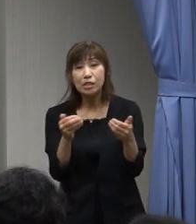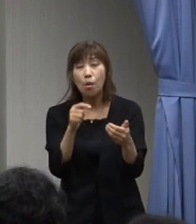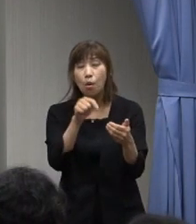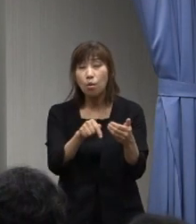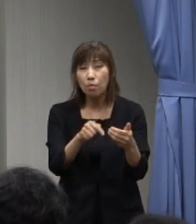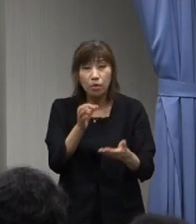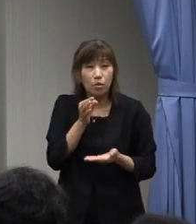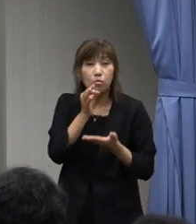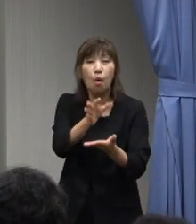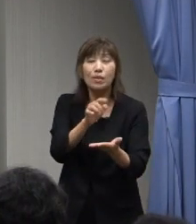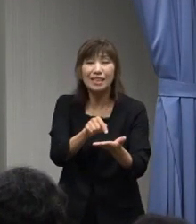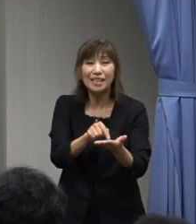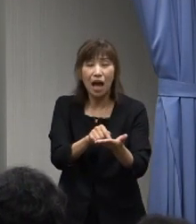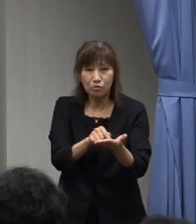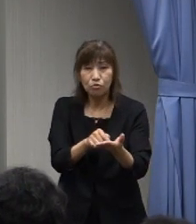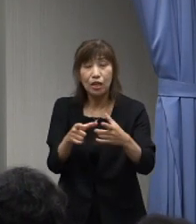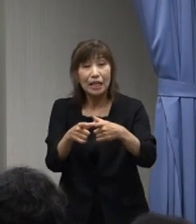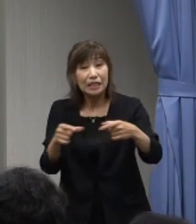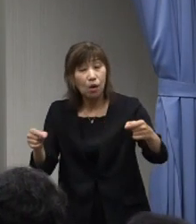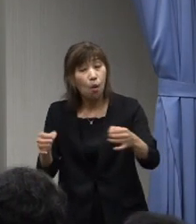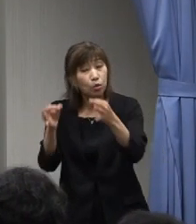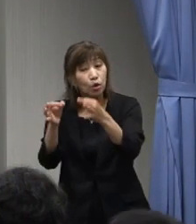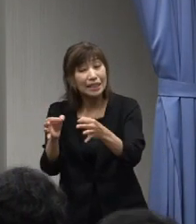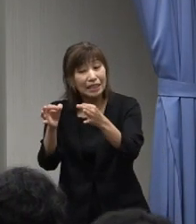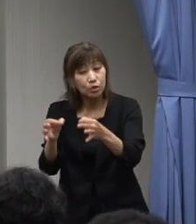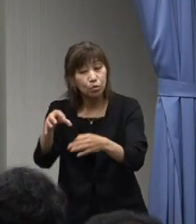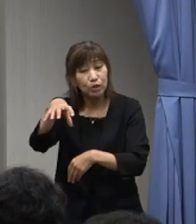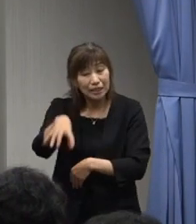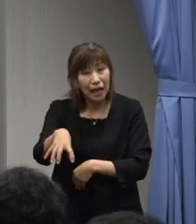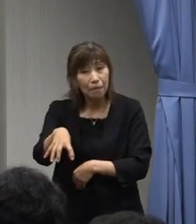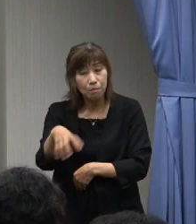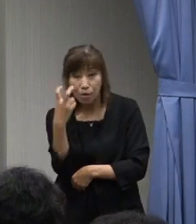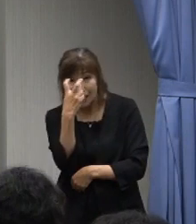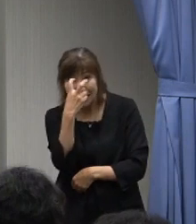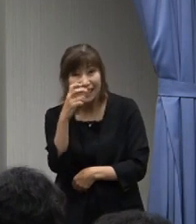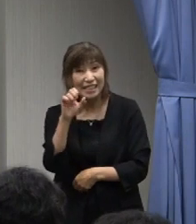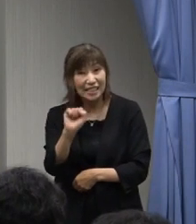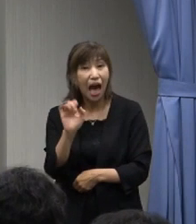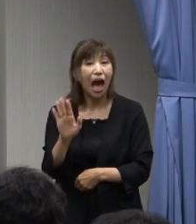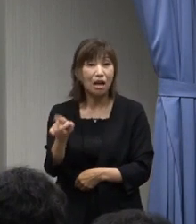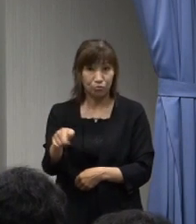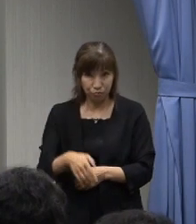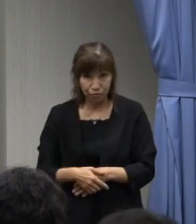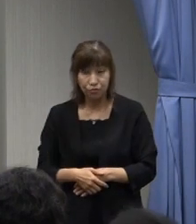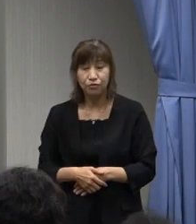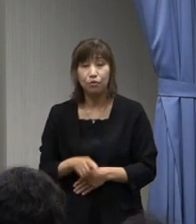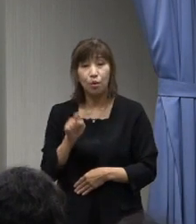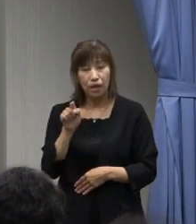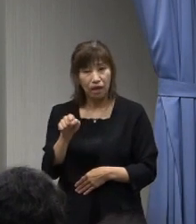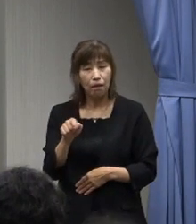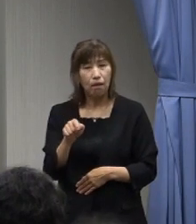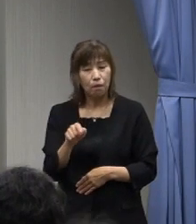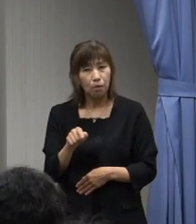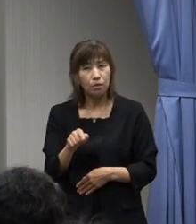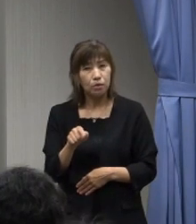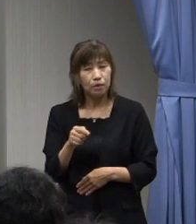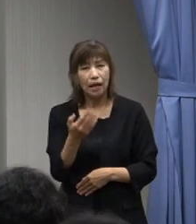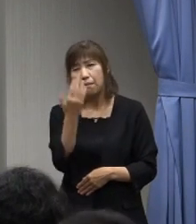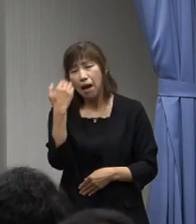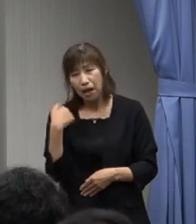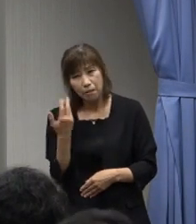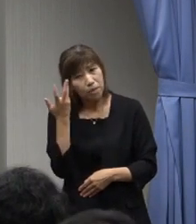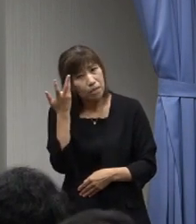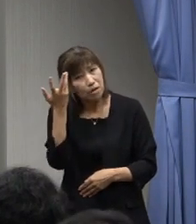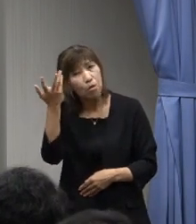分はこの日本の金融機関も事業審査をしています。そして、もしいろんなさまざまなシミュレーションをして、これ